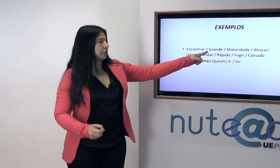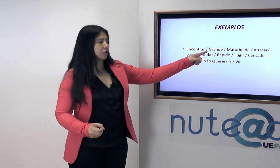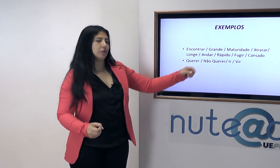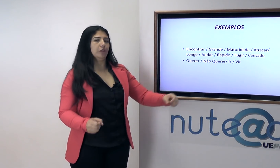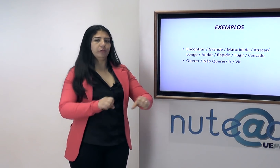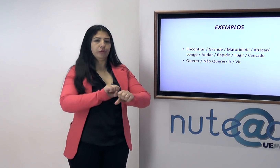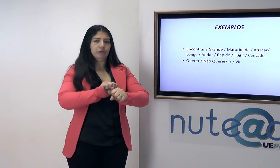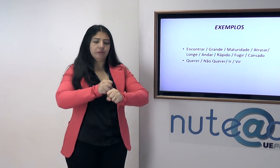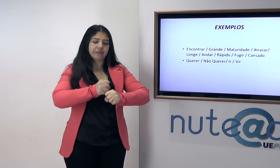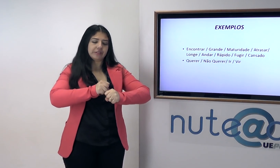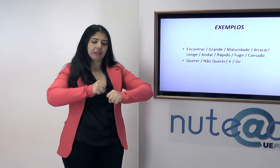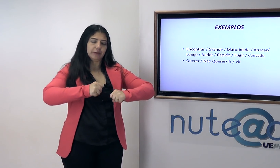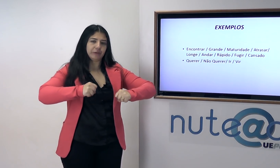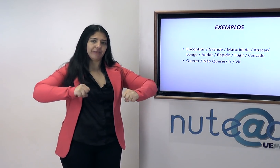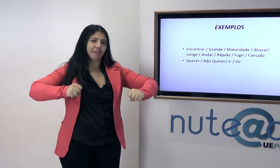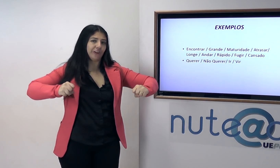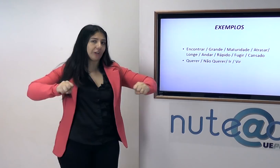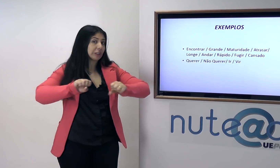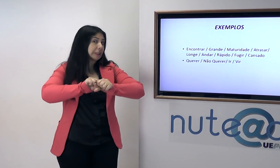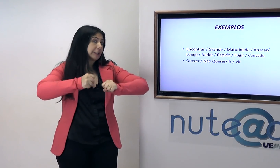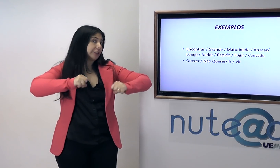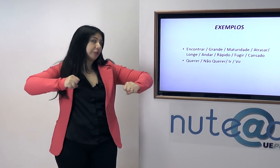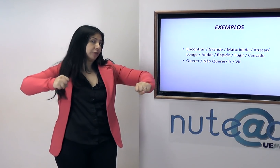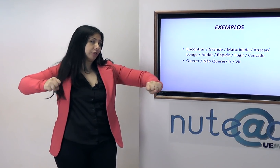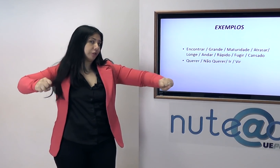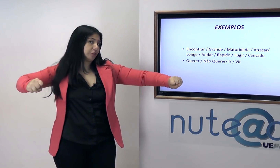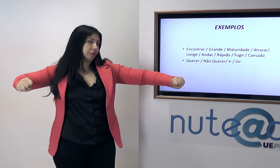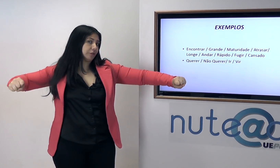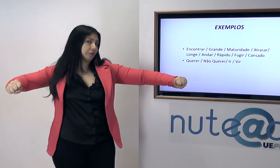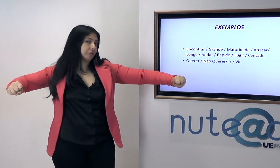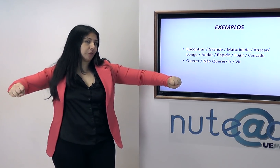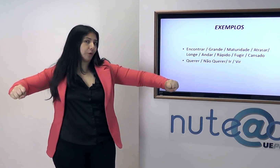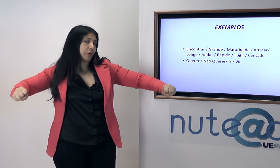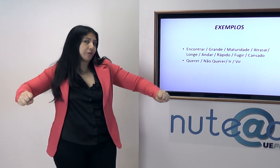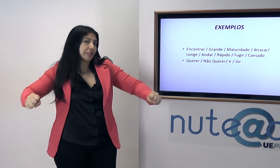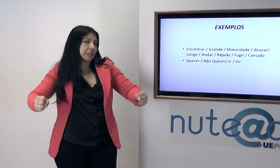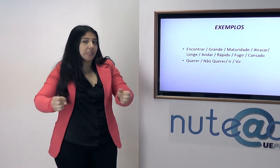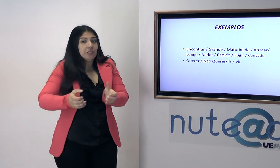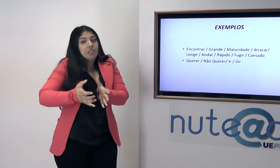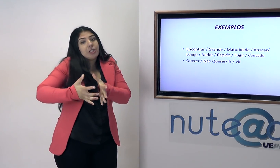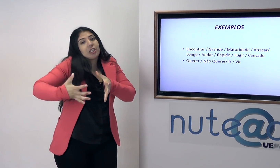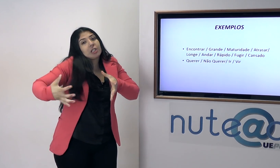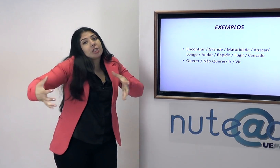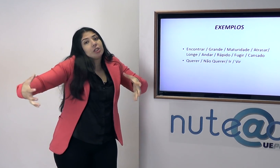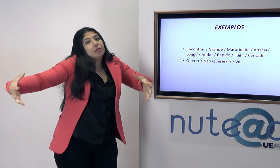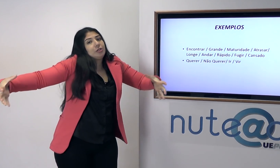Grande, eu vou fazer ele para fora. Ó. Grande. Ou posso fazer assim.